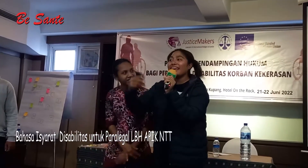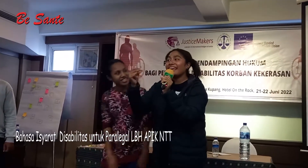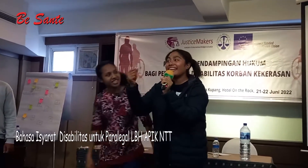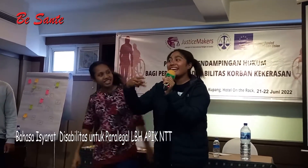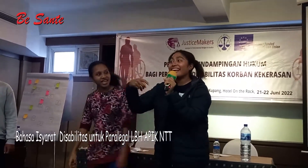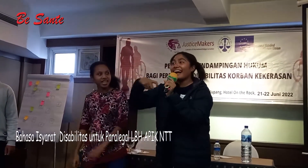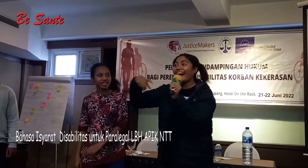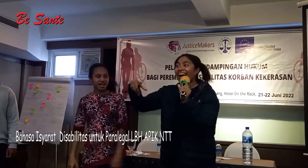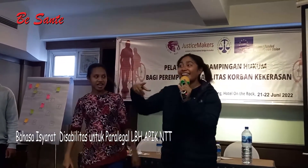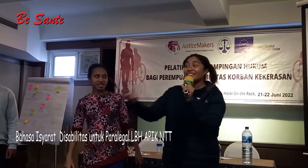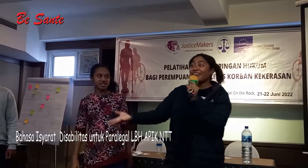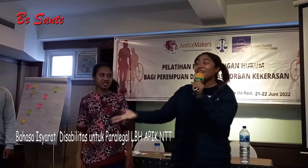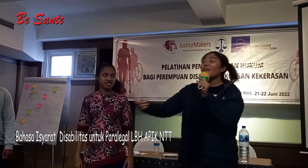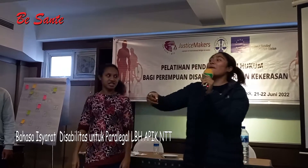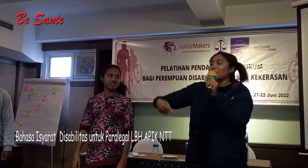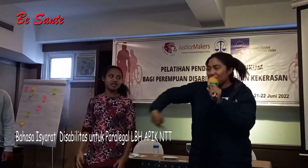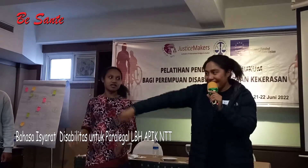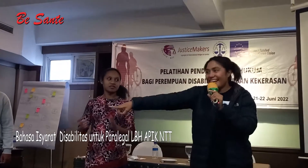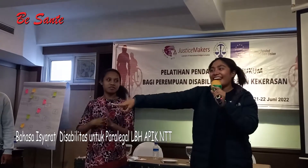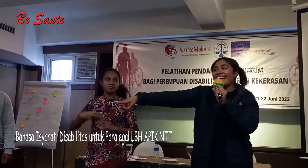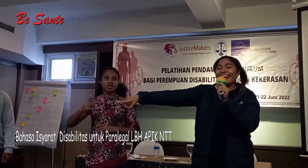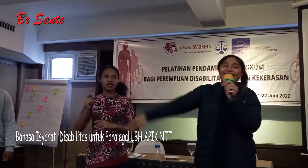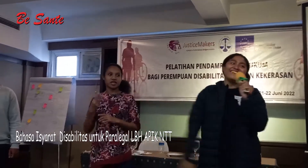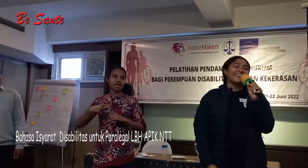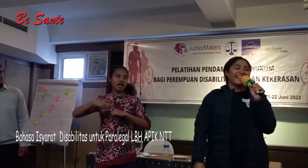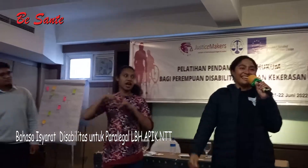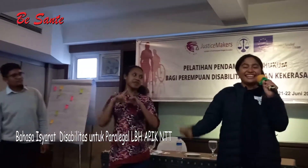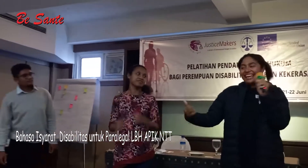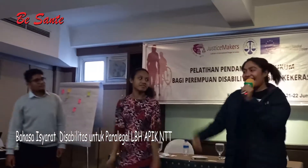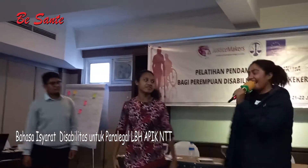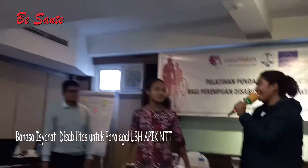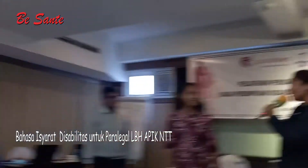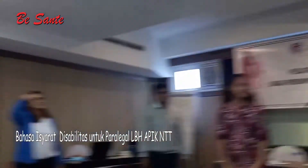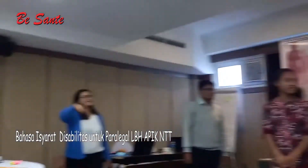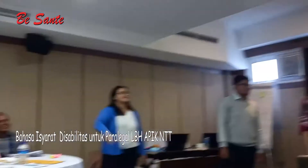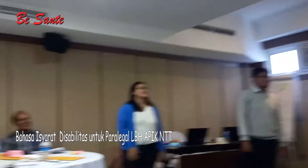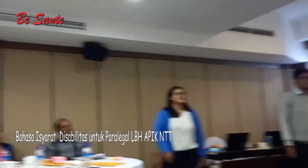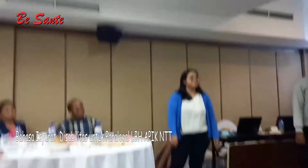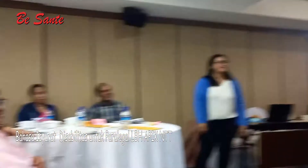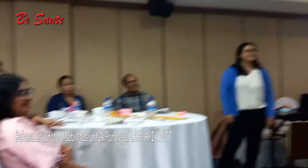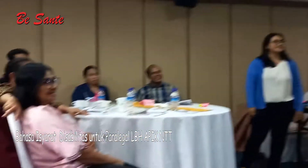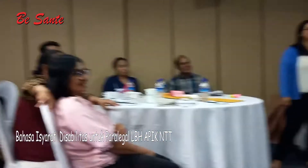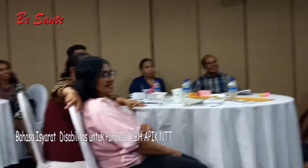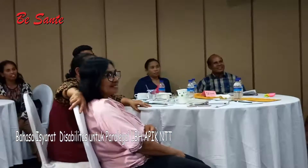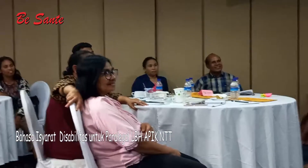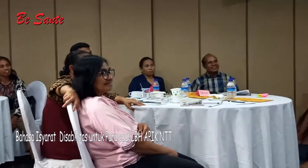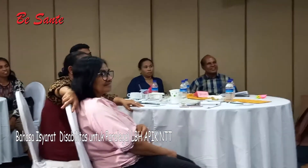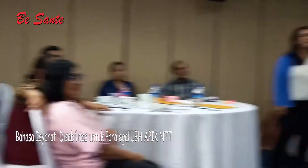R E K A. Langsung tahu? Mereka. Oke. Lanjut. Kita. Kita